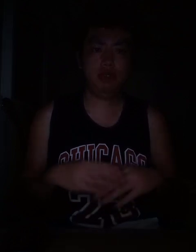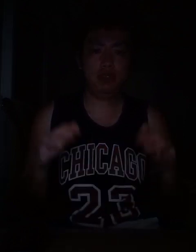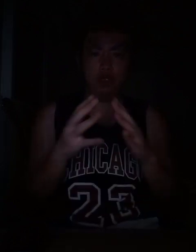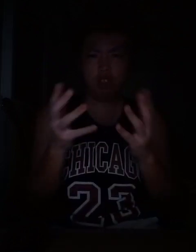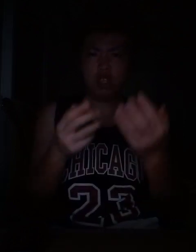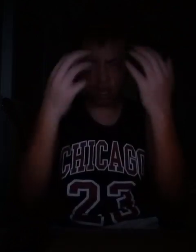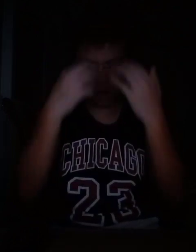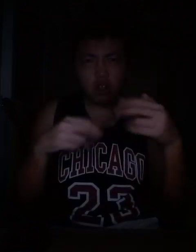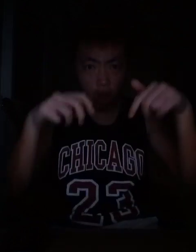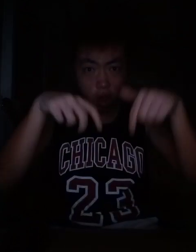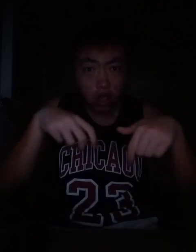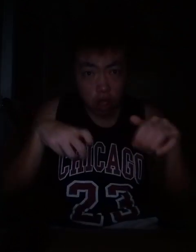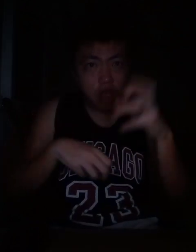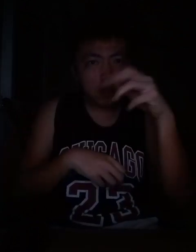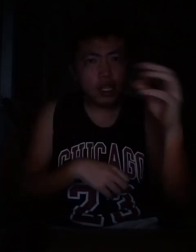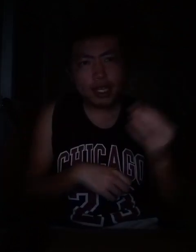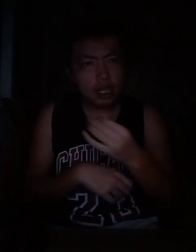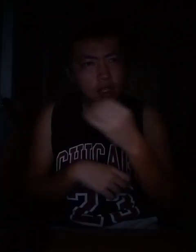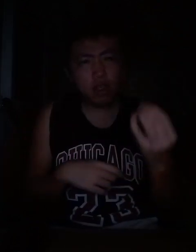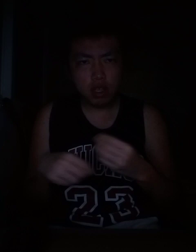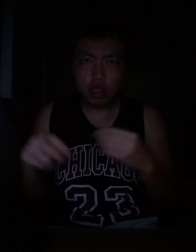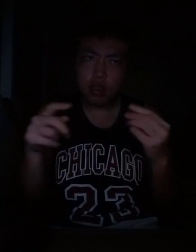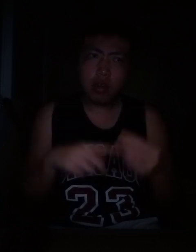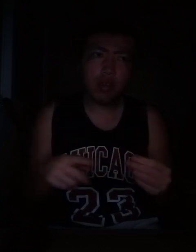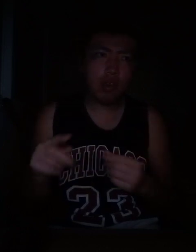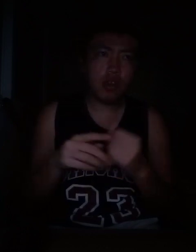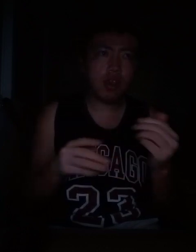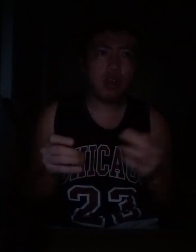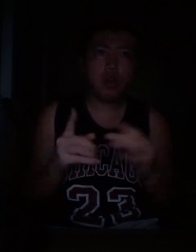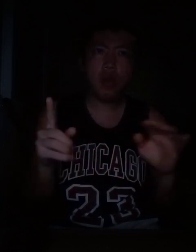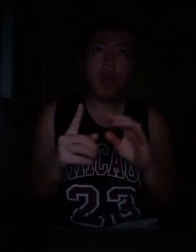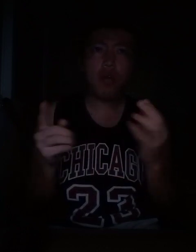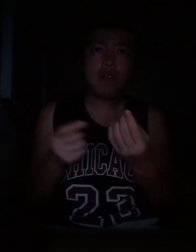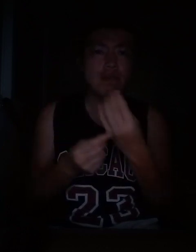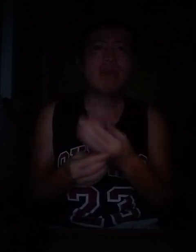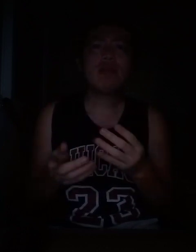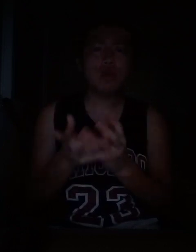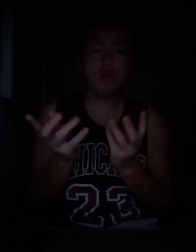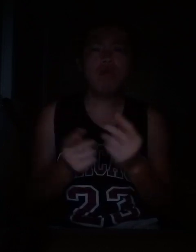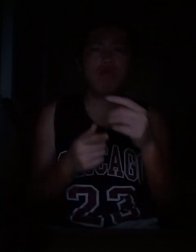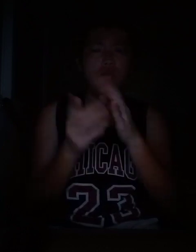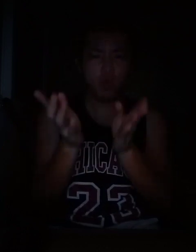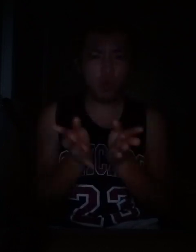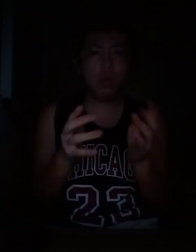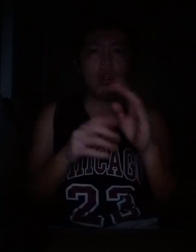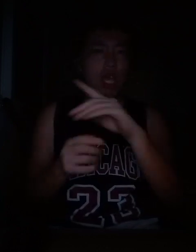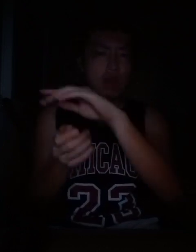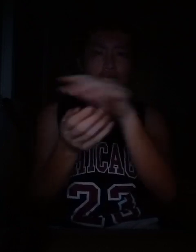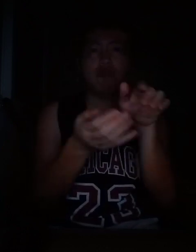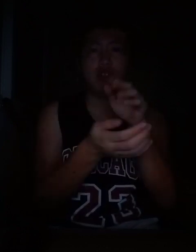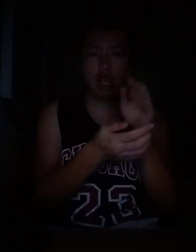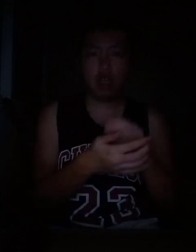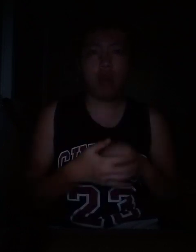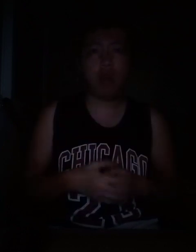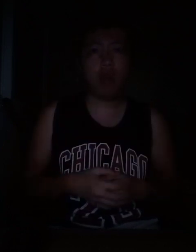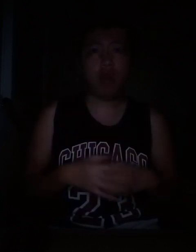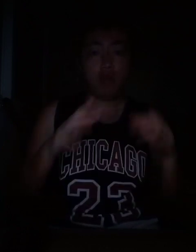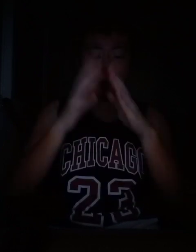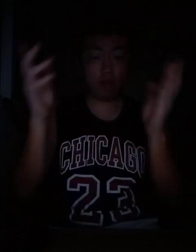혈당을 떨어뜨려 당뇨 예방과 치료에 도움을 주는 고추잎 전용 품종이 개발됐는데요. 스마트팜에서